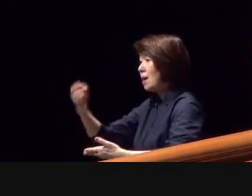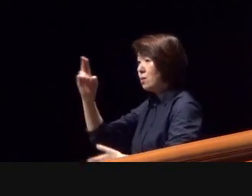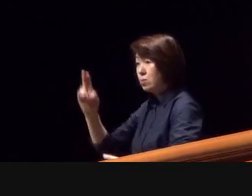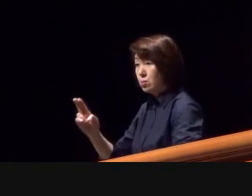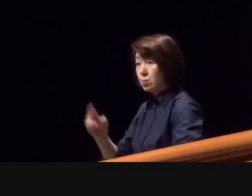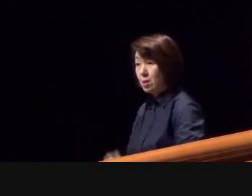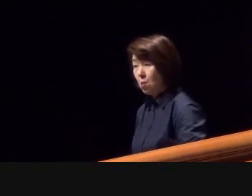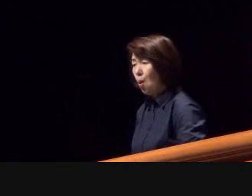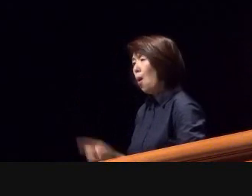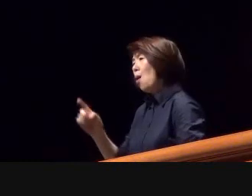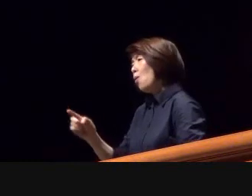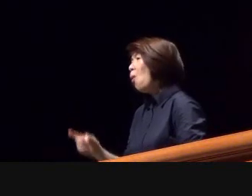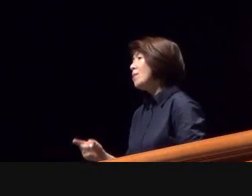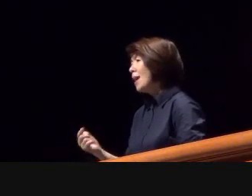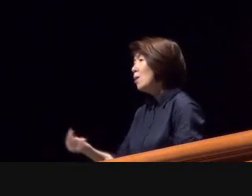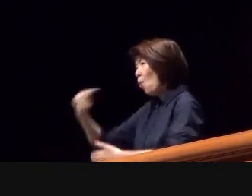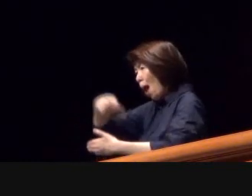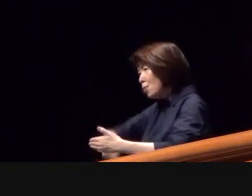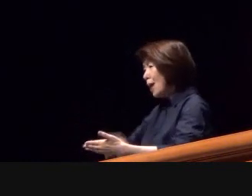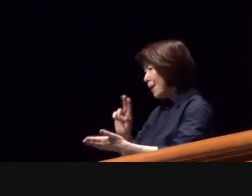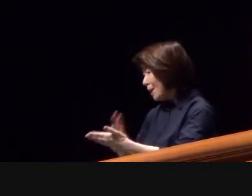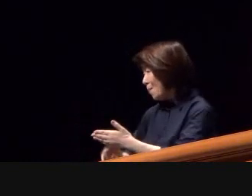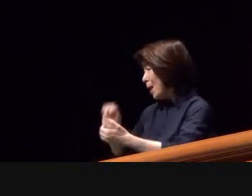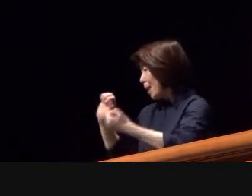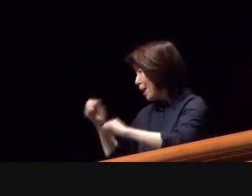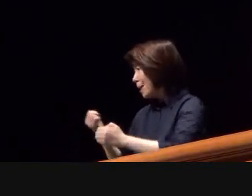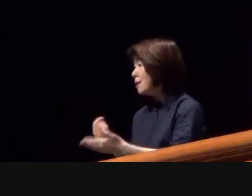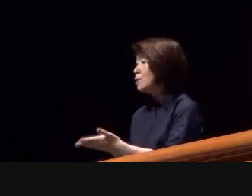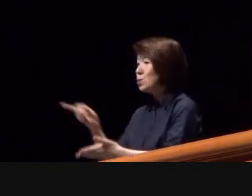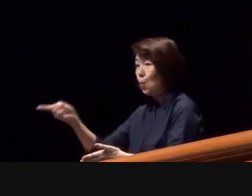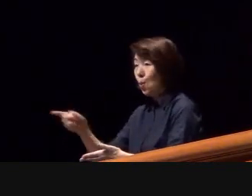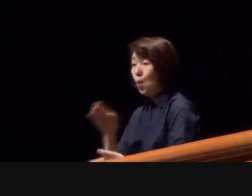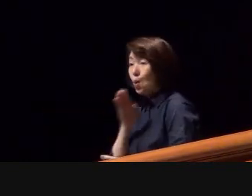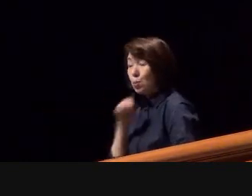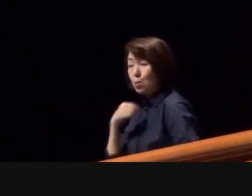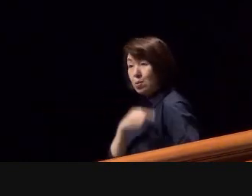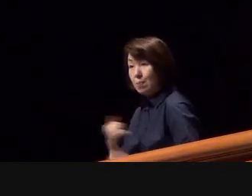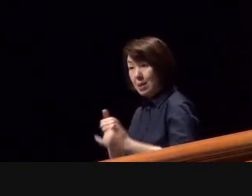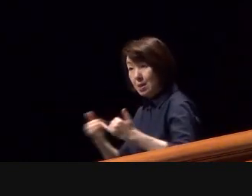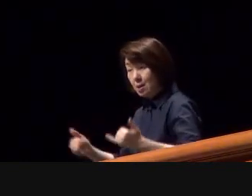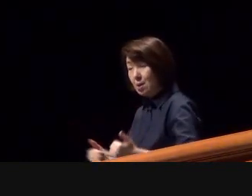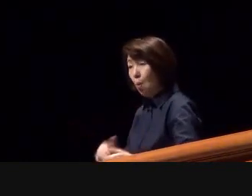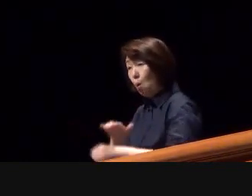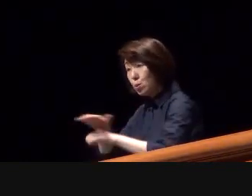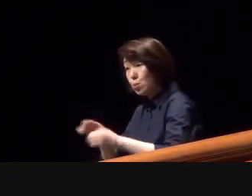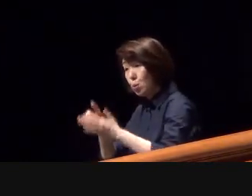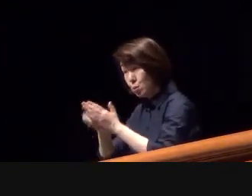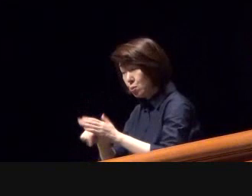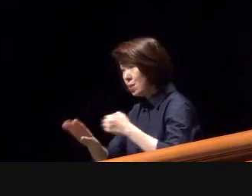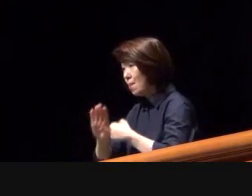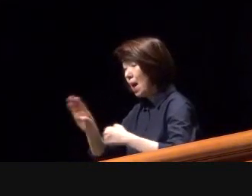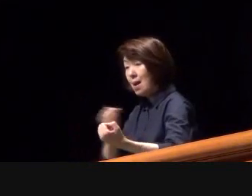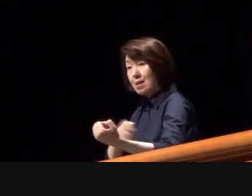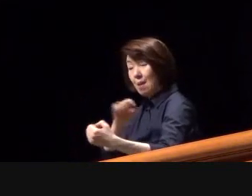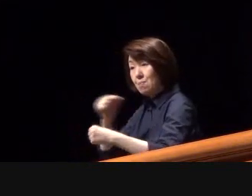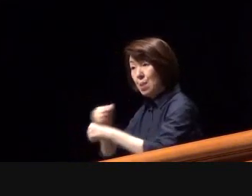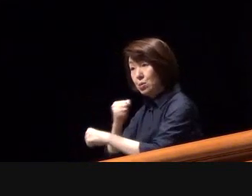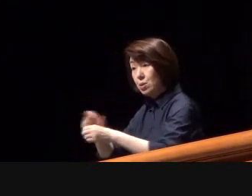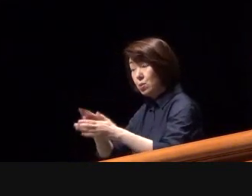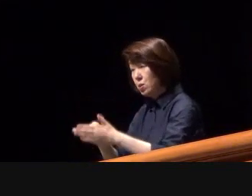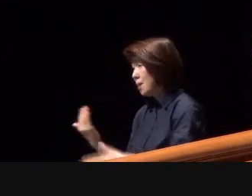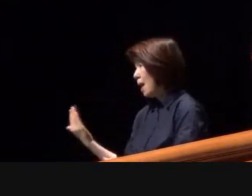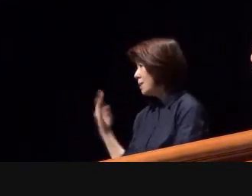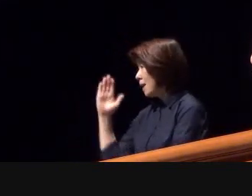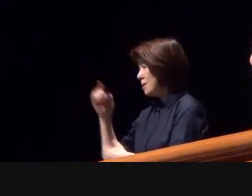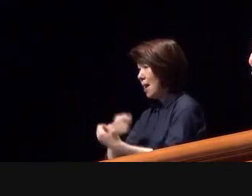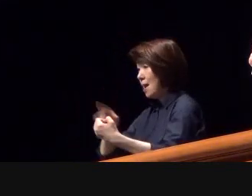阻むべきではありませんか。本当に尊重するのであれば、原発について前政権が